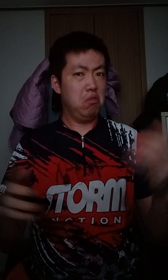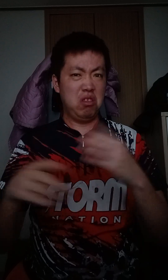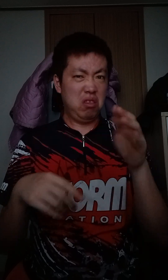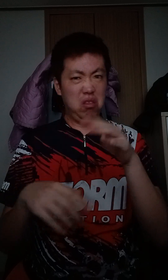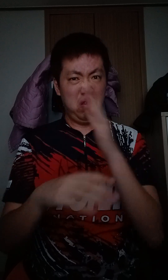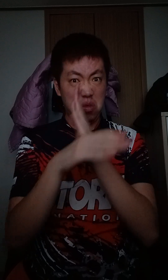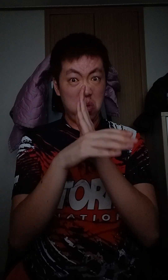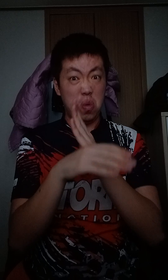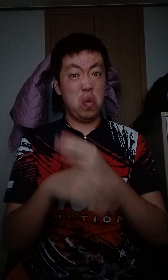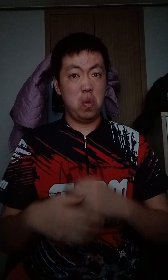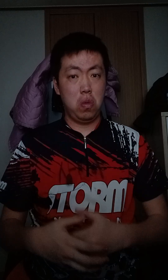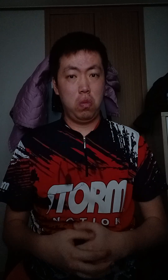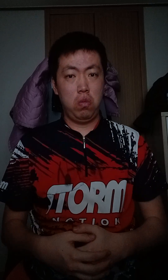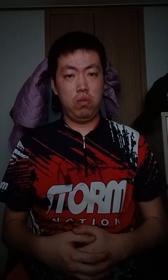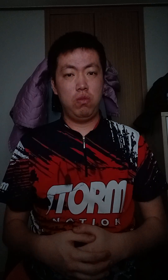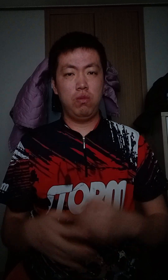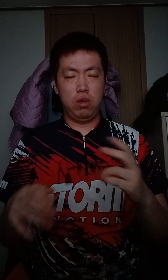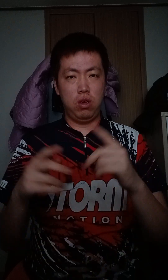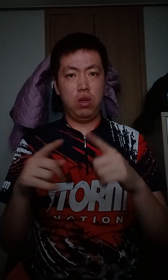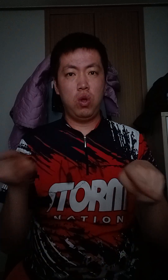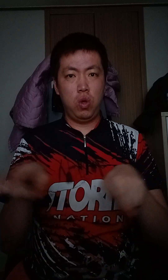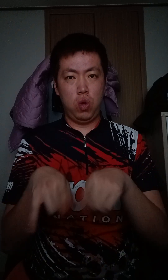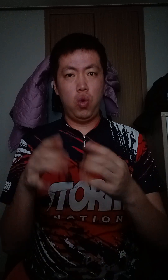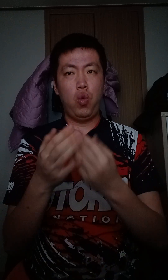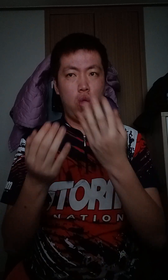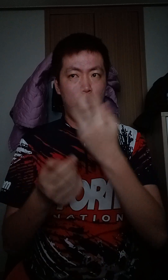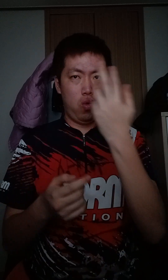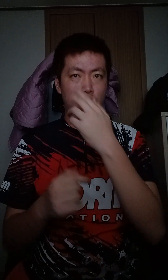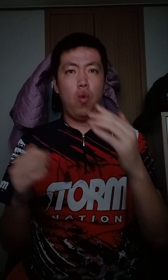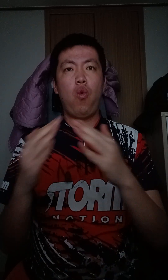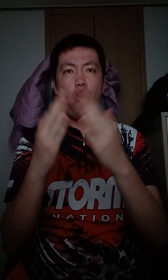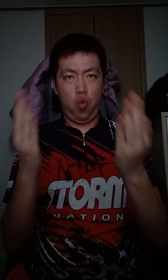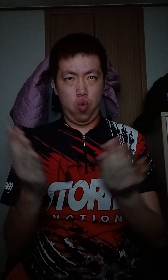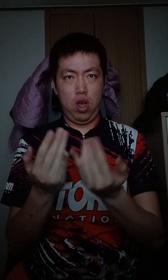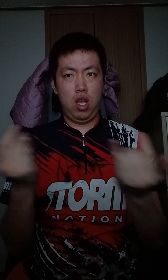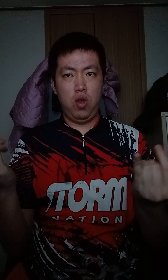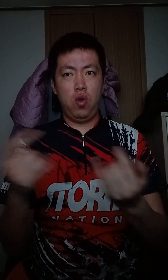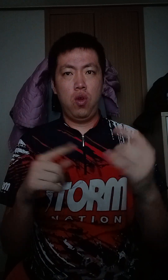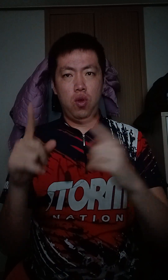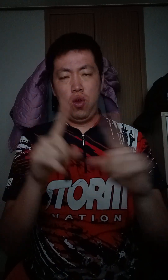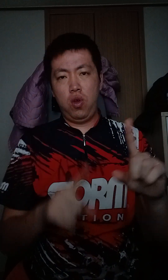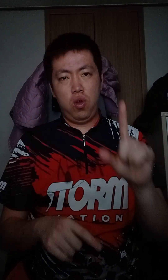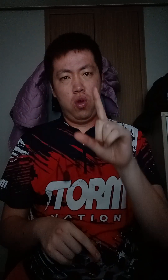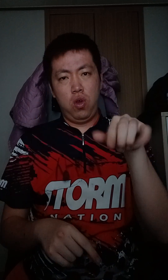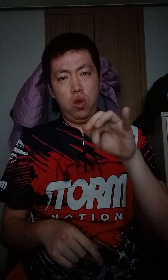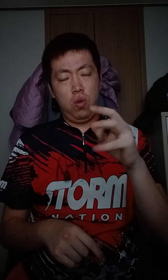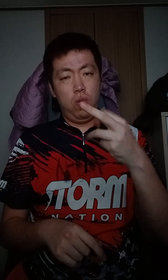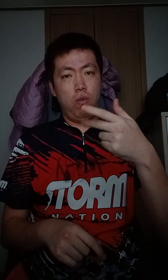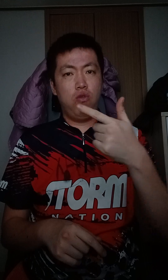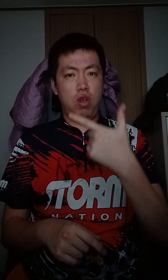안 되는 거잖아요. 인근의 또 다른 공원 내 공중 화장실들도 장애인 편의시설이 부족하기는